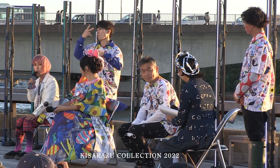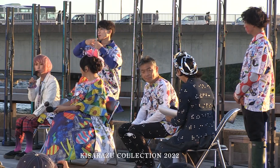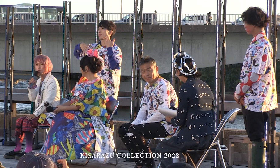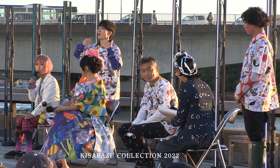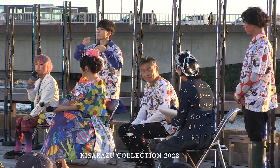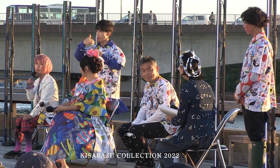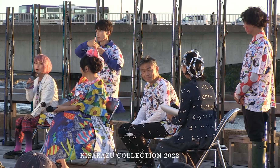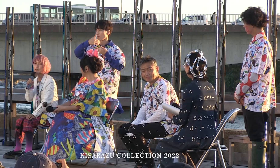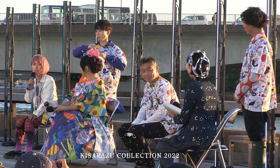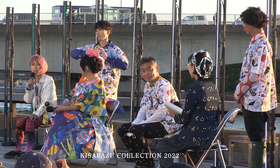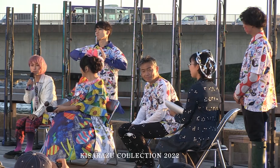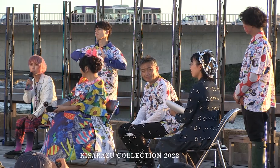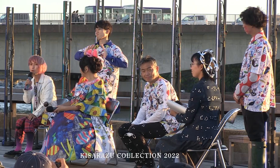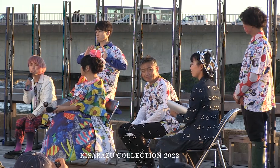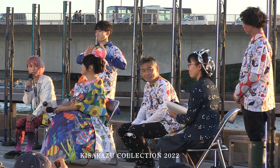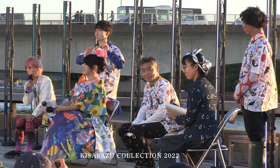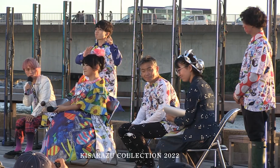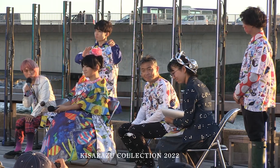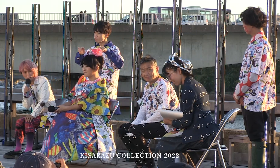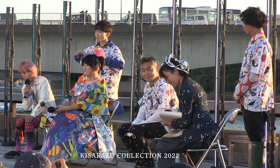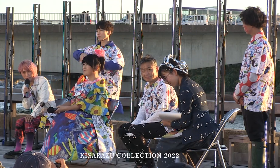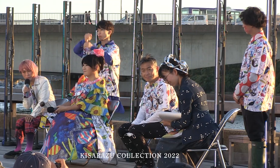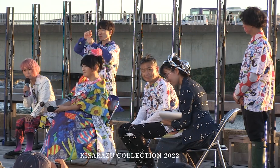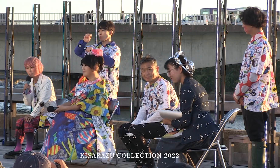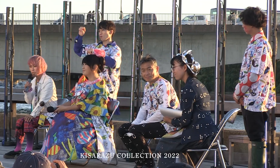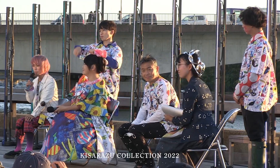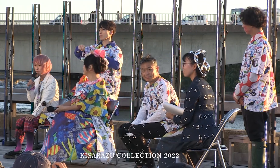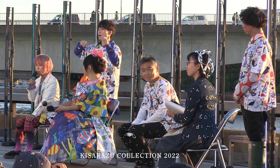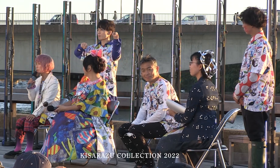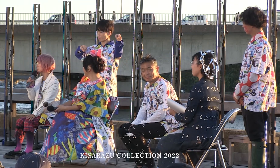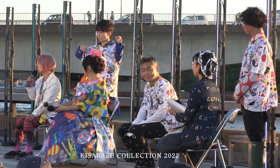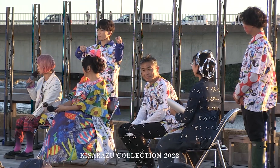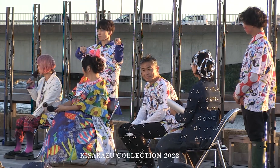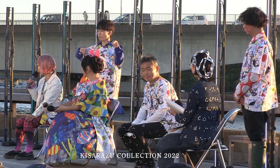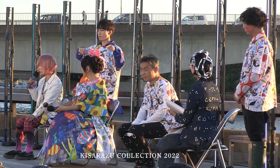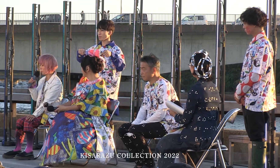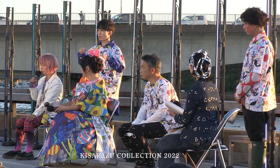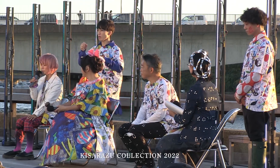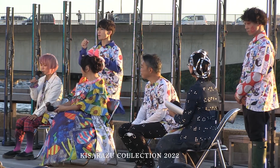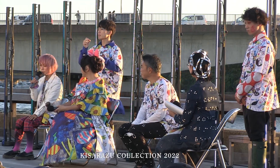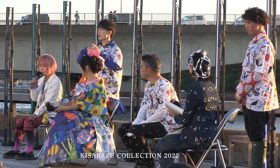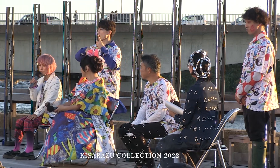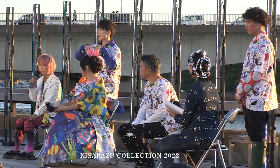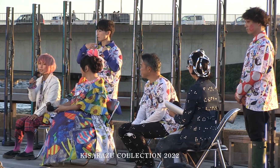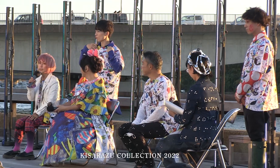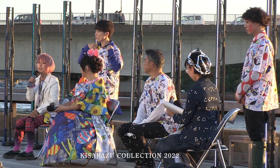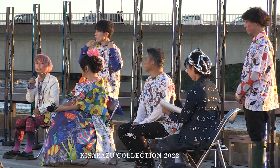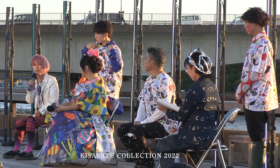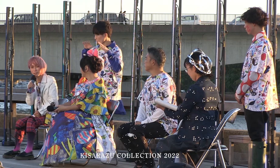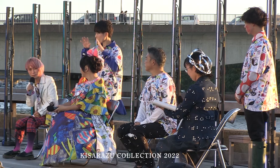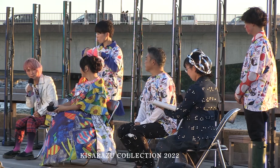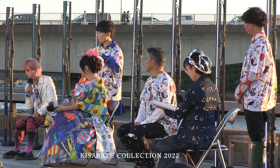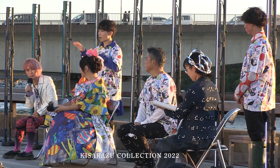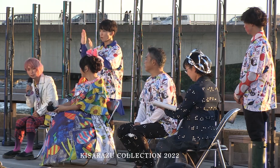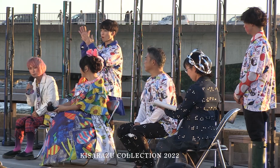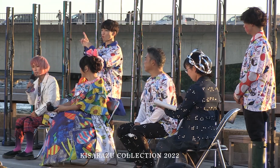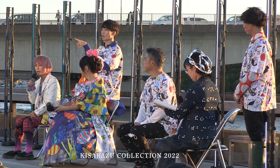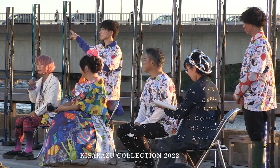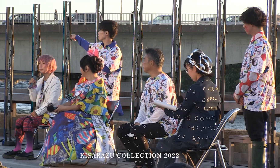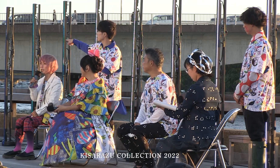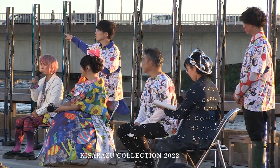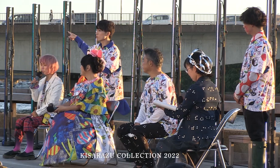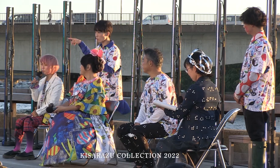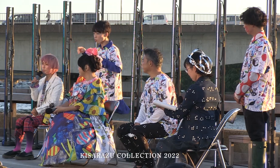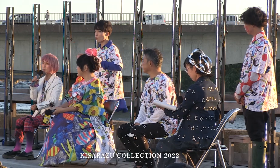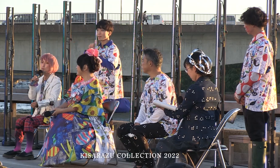が堂々と今総合司会を務めてます。で、またファッションの今回モデルさんのデザインから、また